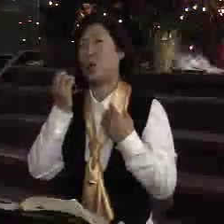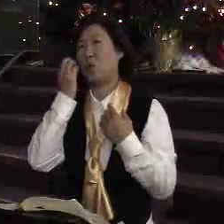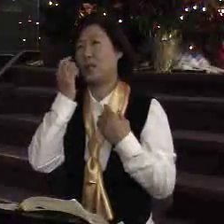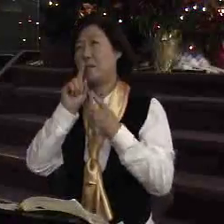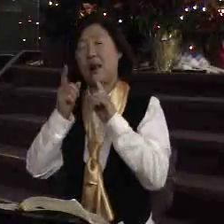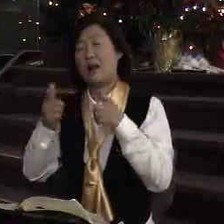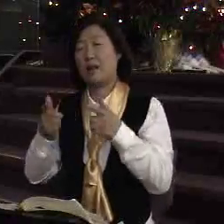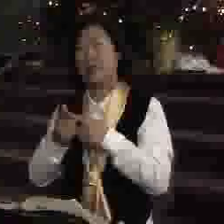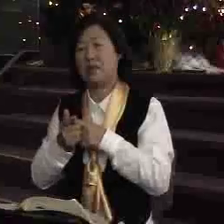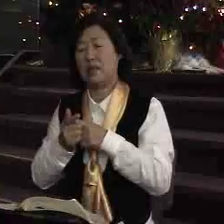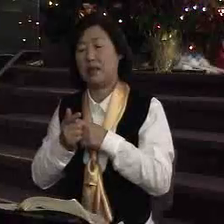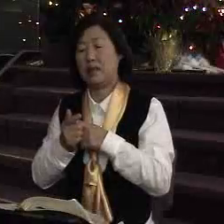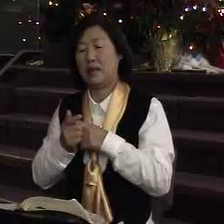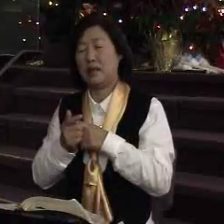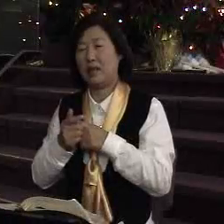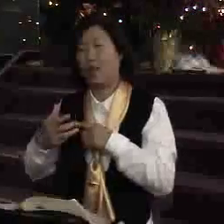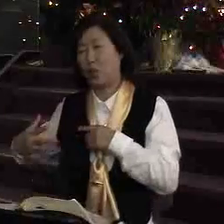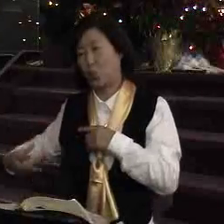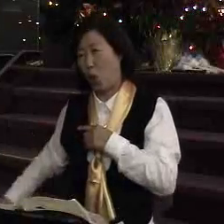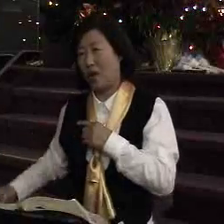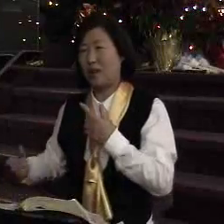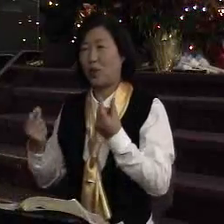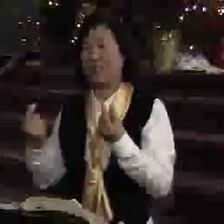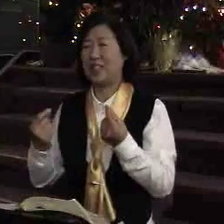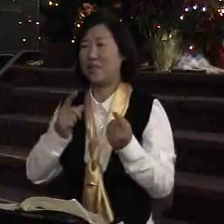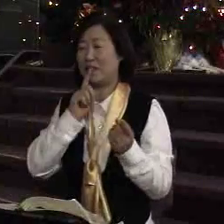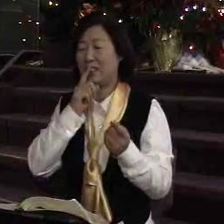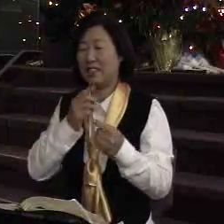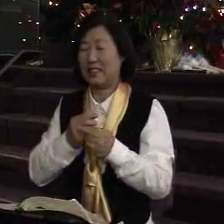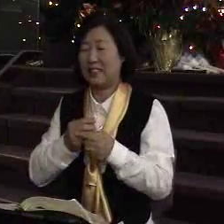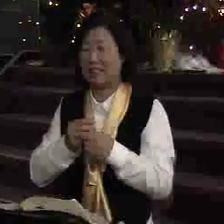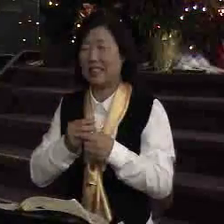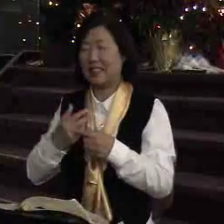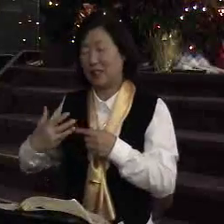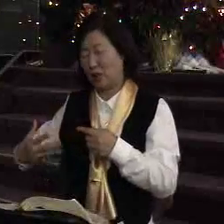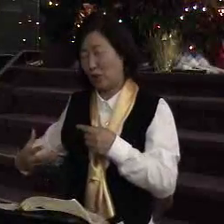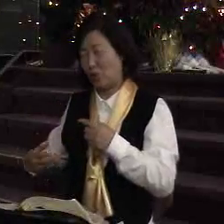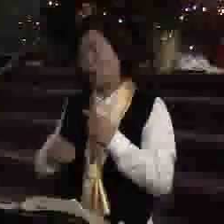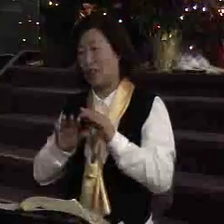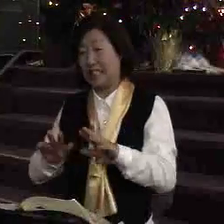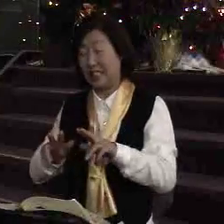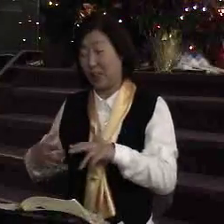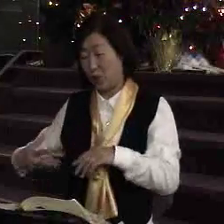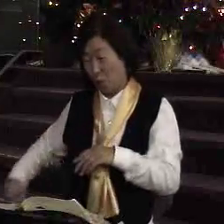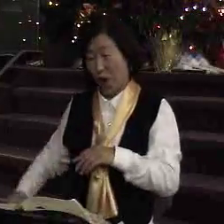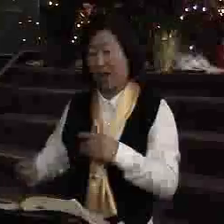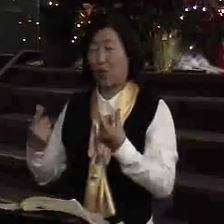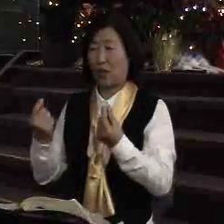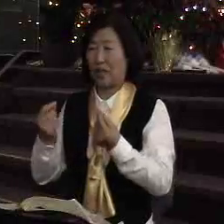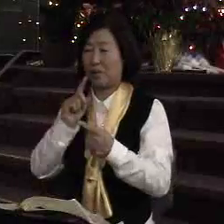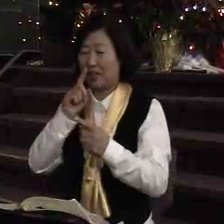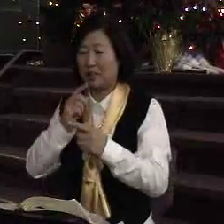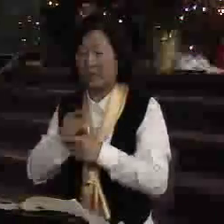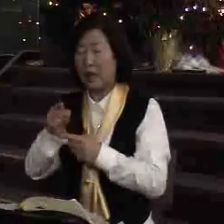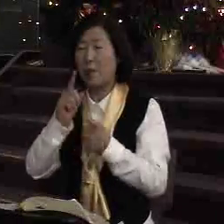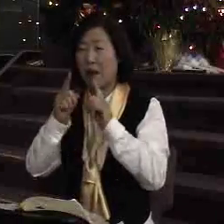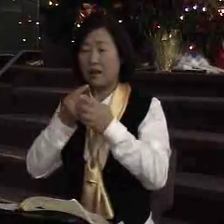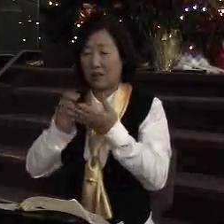보니까 굉장히 디렉트한 말이에요. 똥이다, 똥 이렇게. 이제는 똥과 같은 것이다. 그런 말을